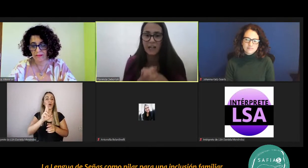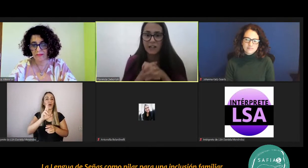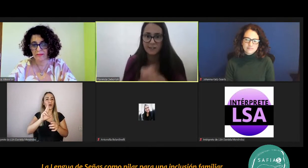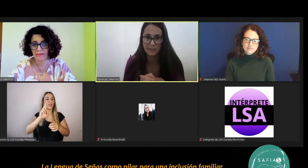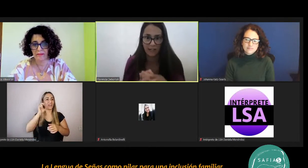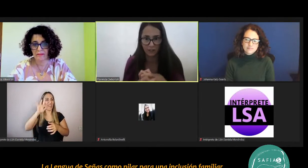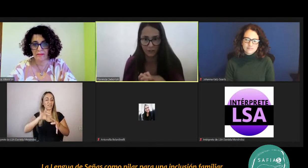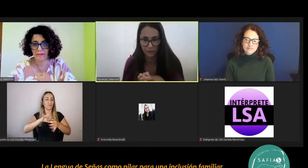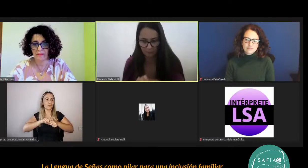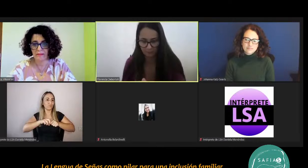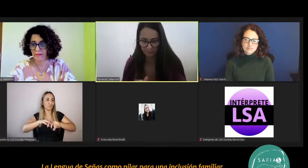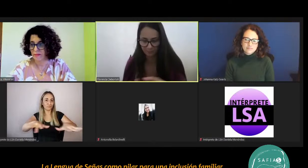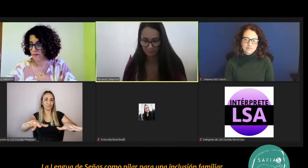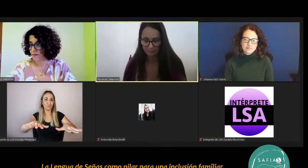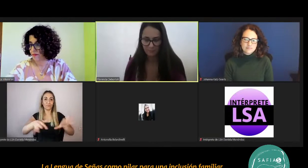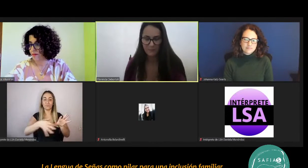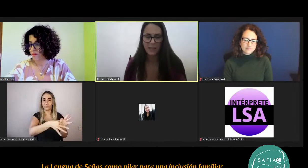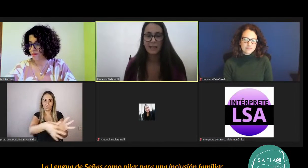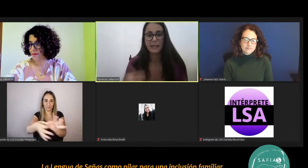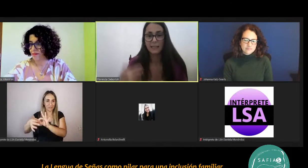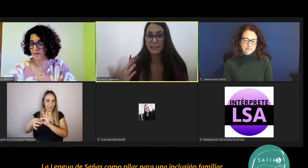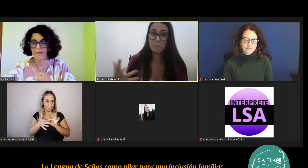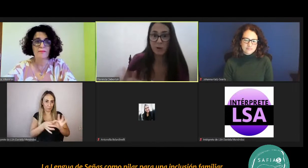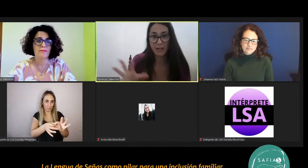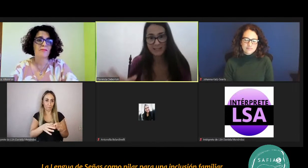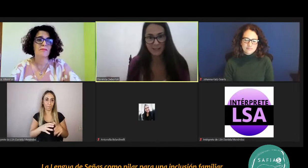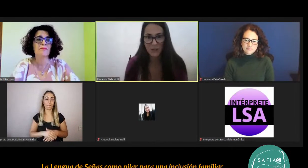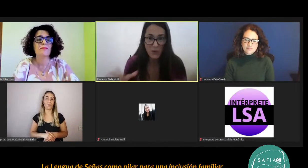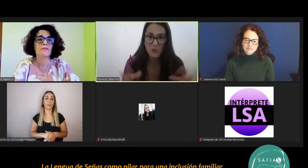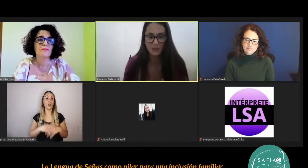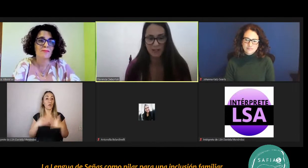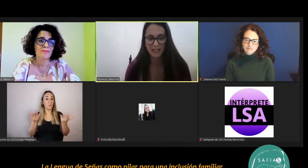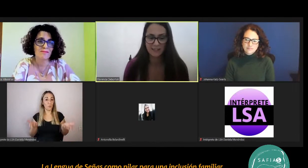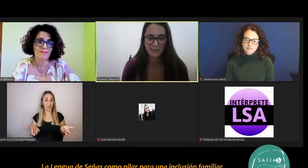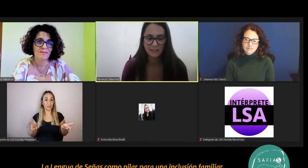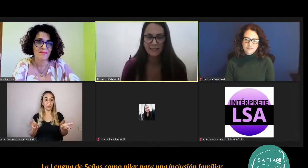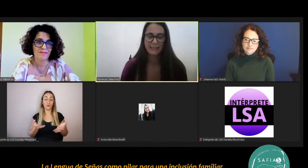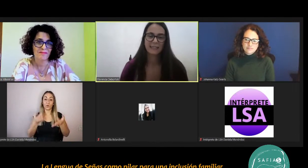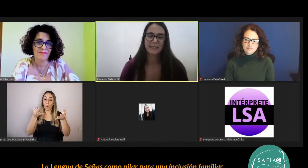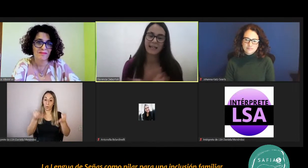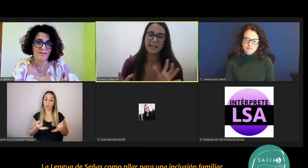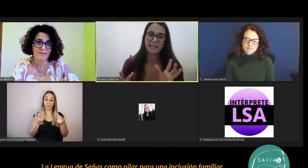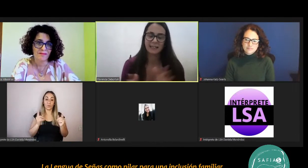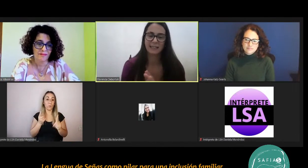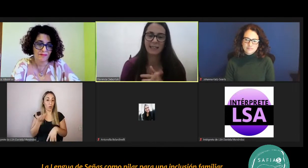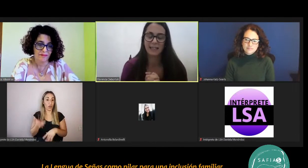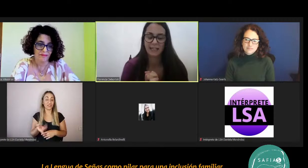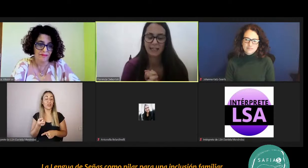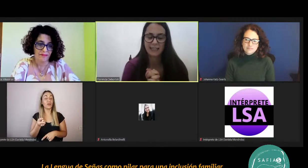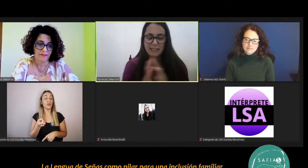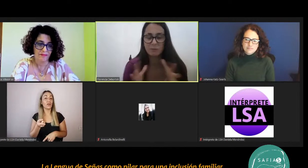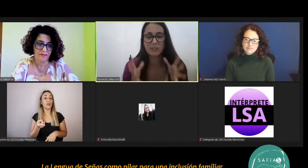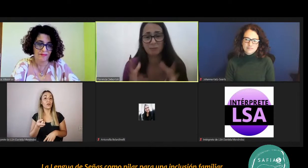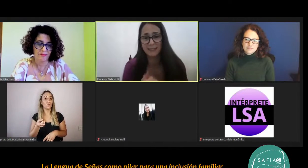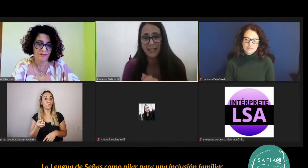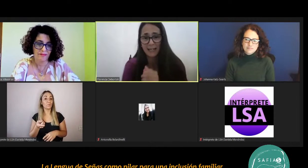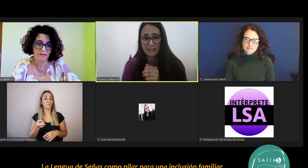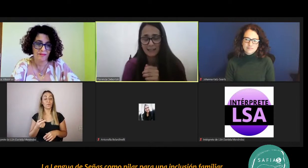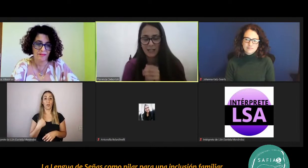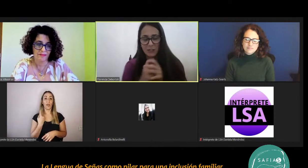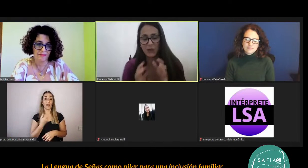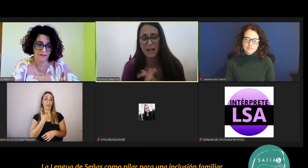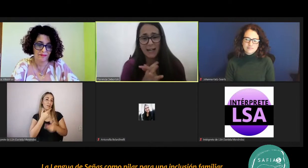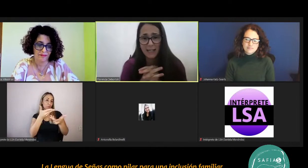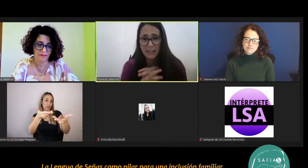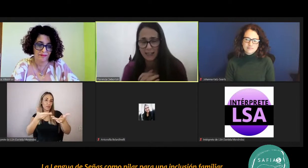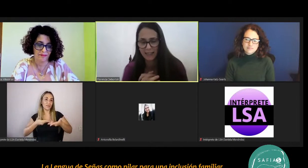tan necesarios. Y es por esto, justo por esto, que quisimos invitar